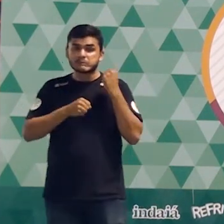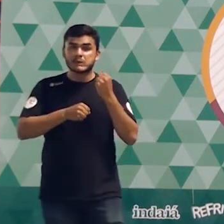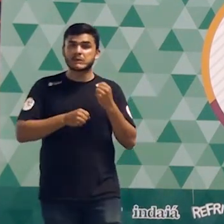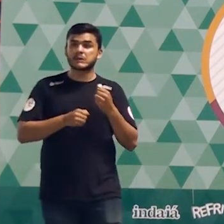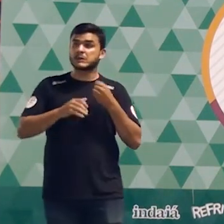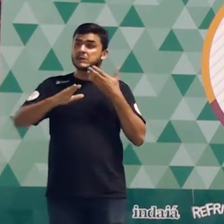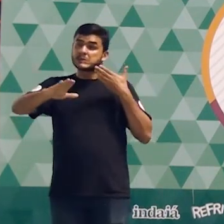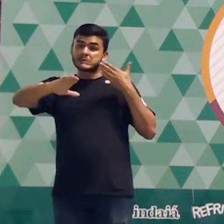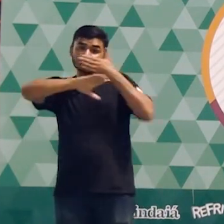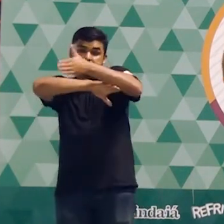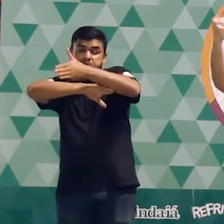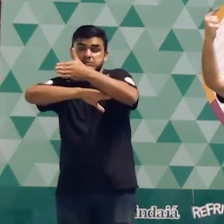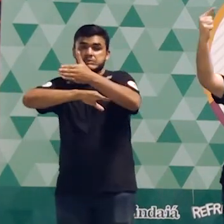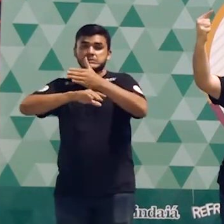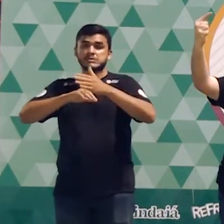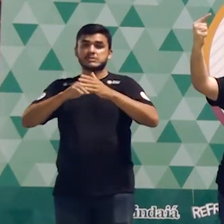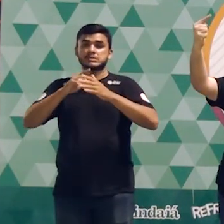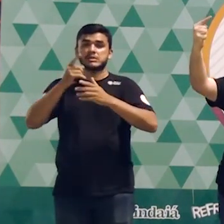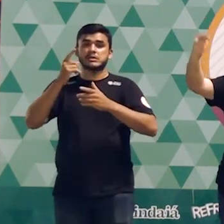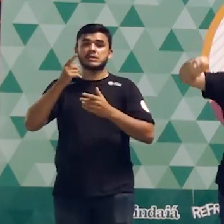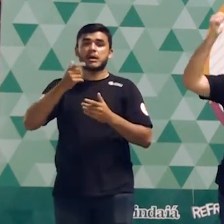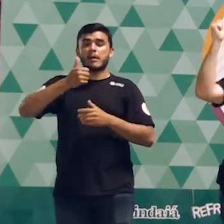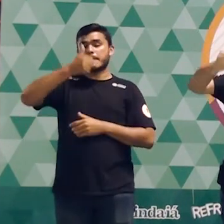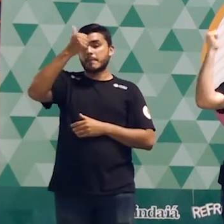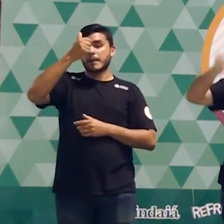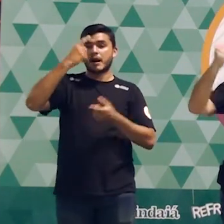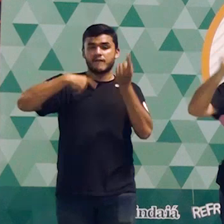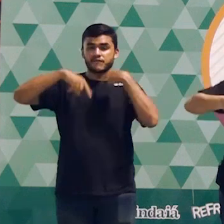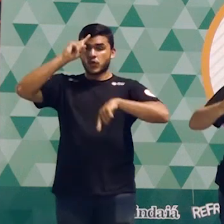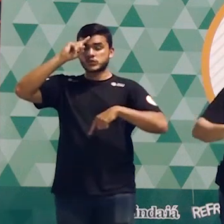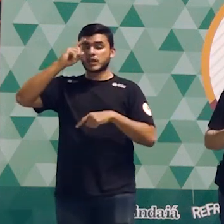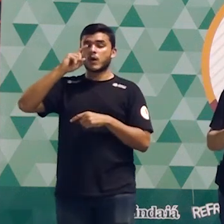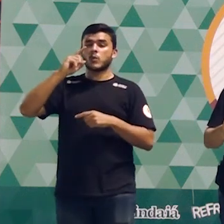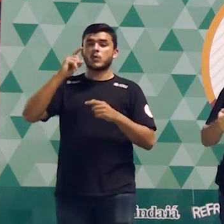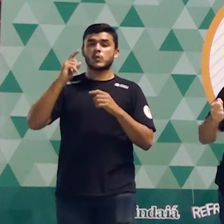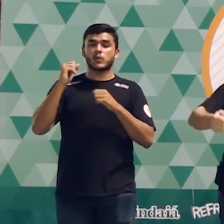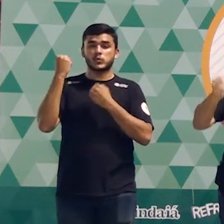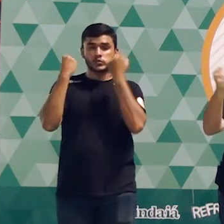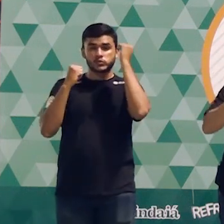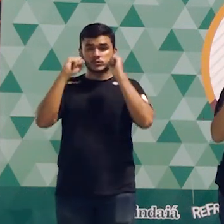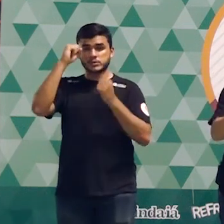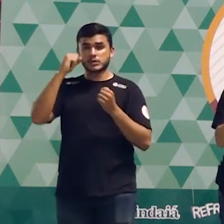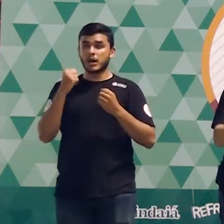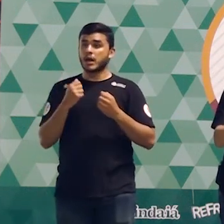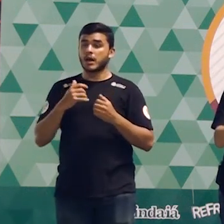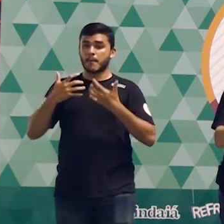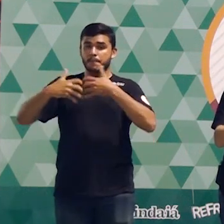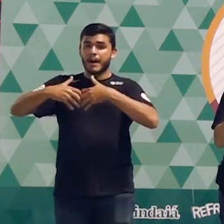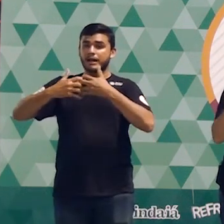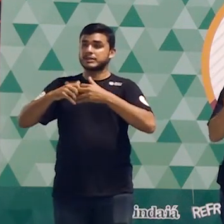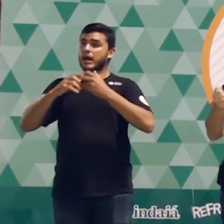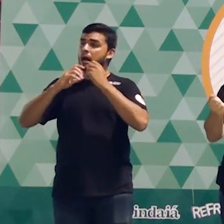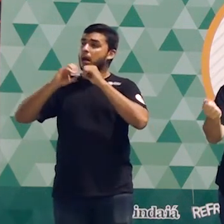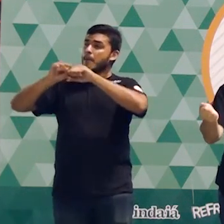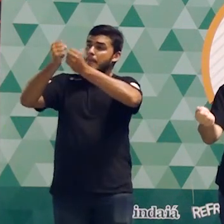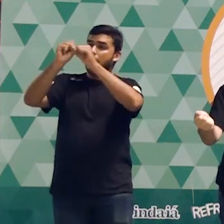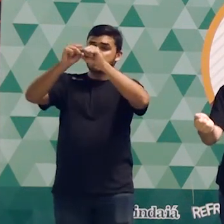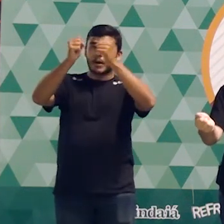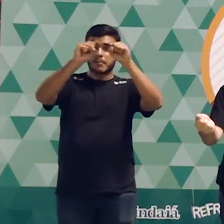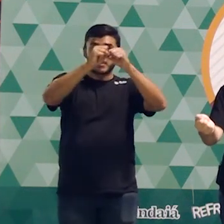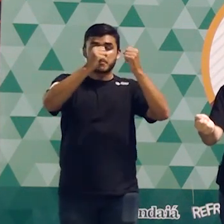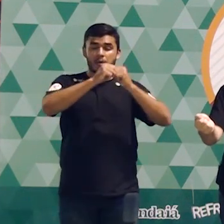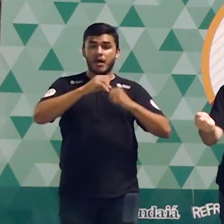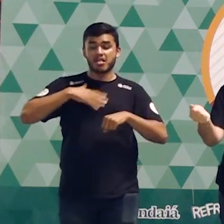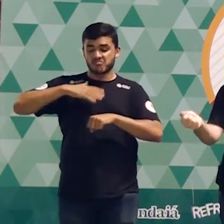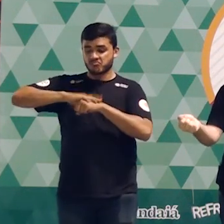naquelas fábricas da primeira revolução industrial lá na Inglaterra, quebraram as máquinas e acharam que quebrando as máquinas eles iam ter os empregos dele